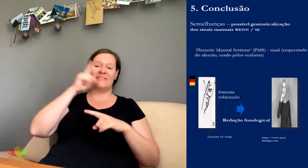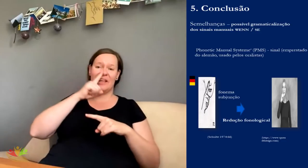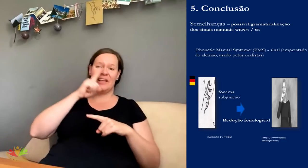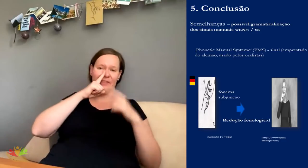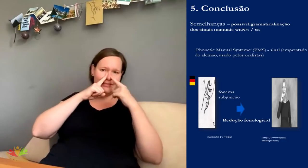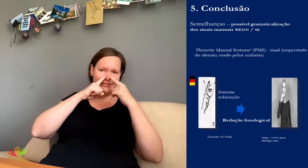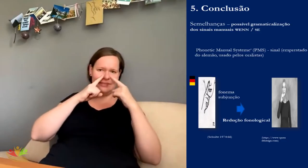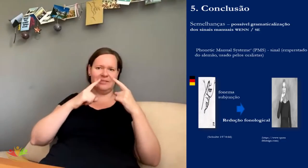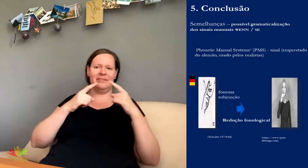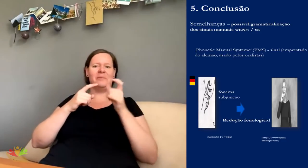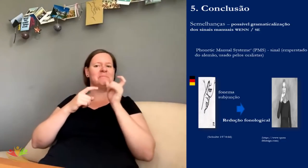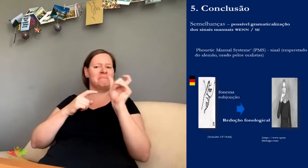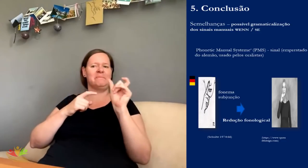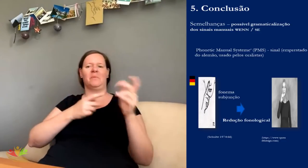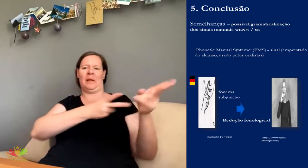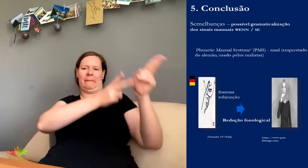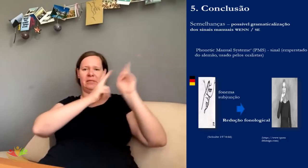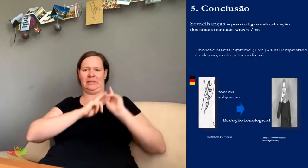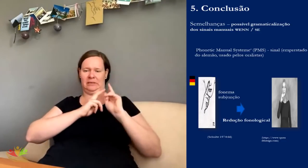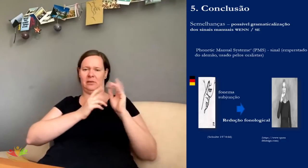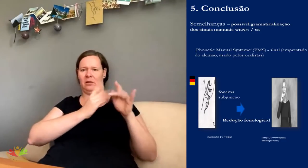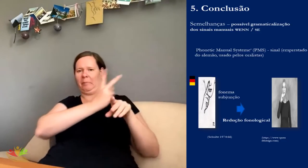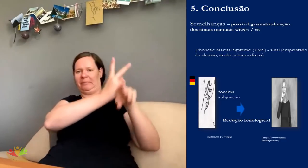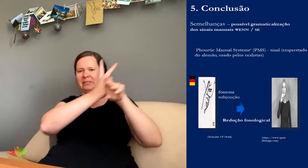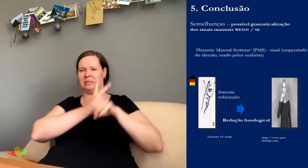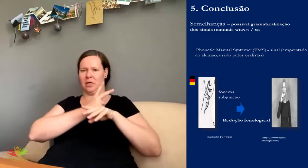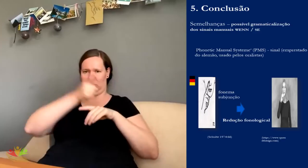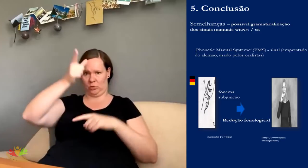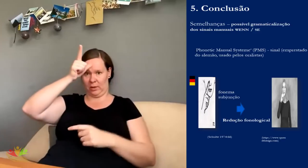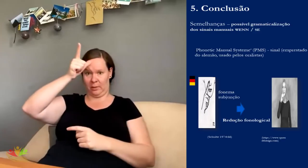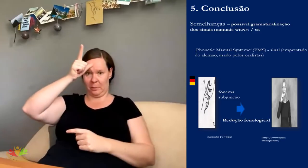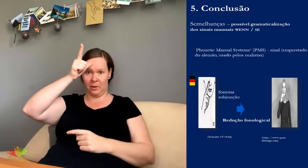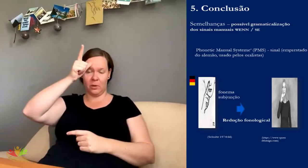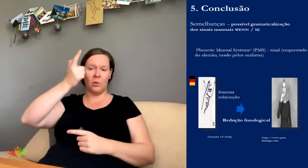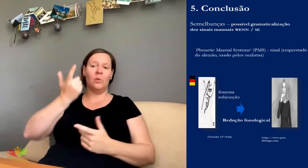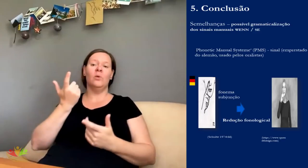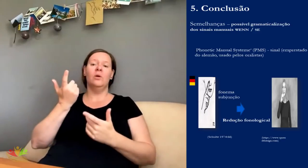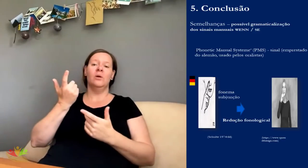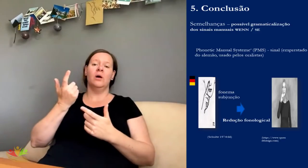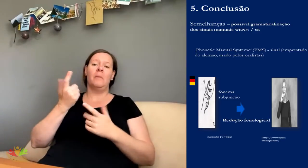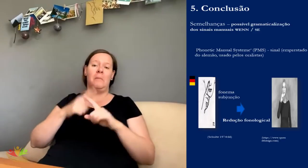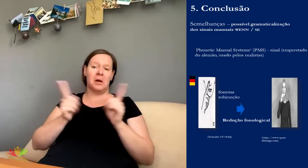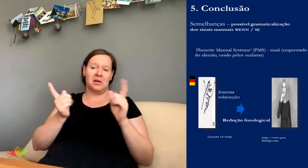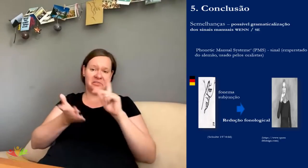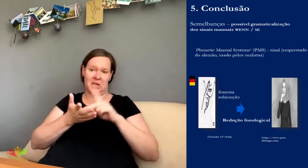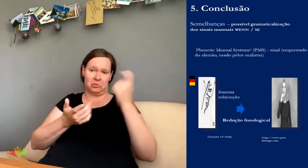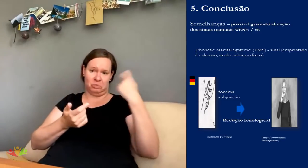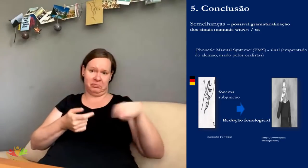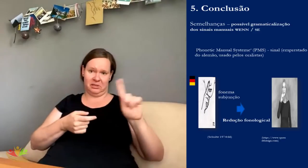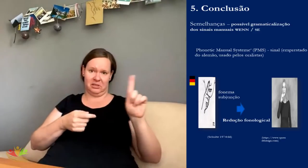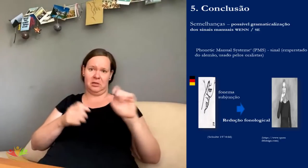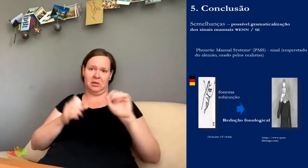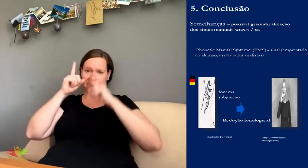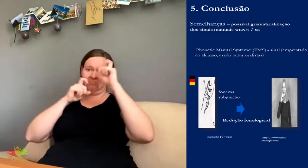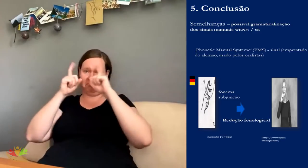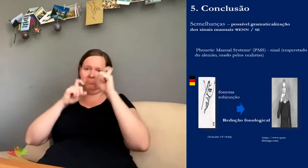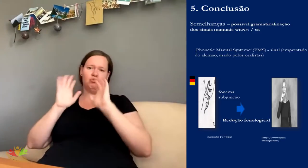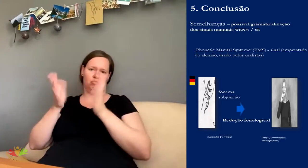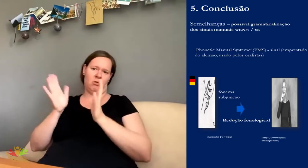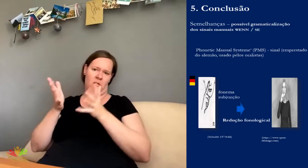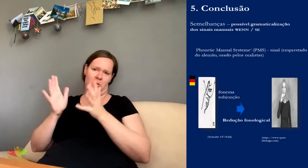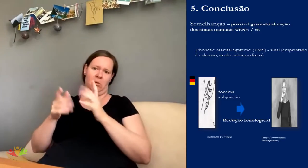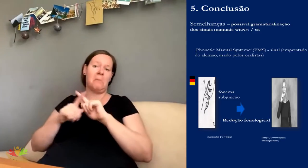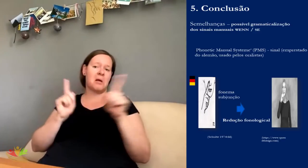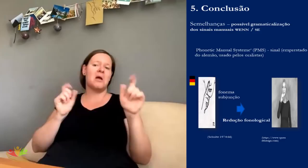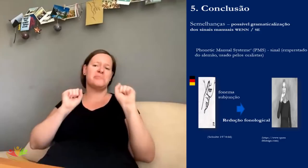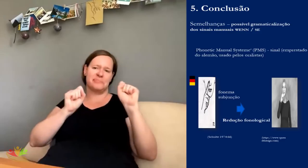já fazem com 1, e essa erosão fonológica do sinal ele é comum ao processo de gramaticalização. Então,